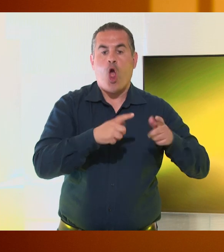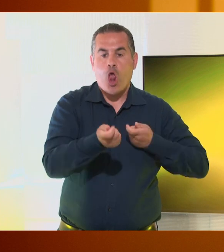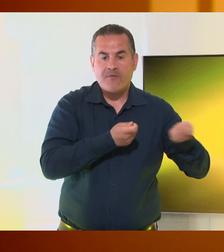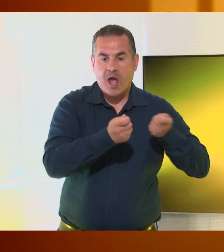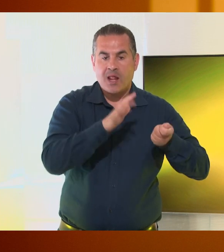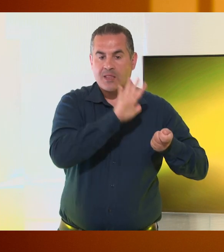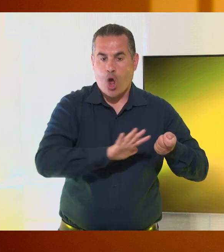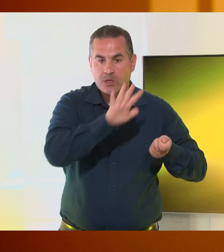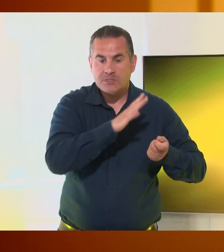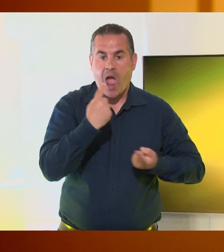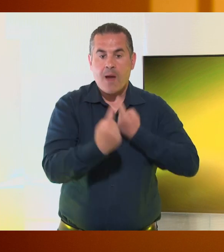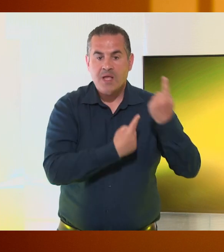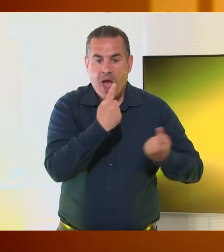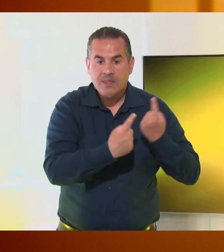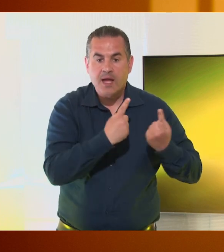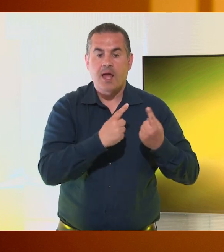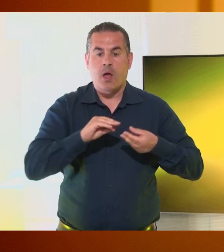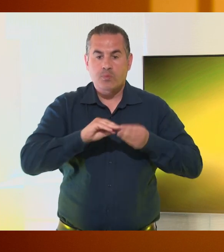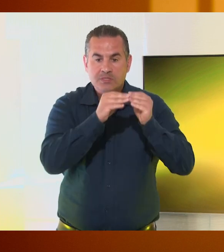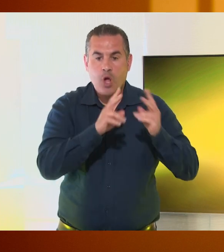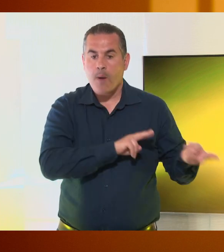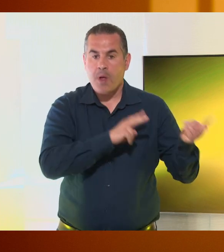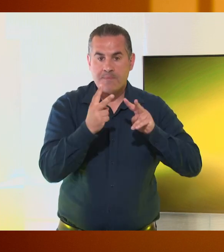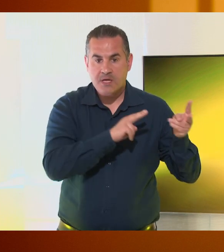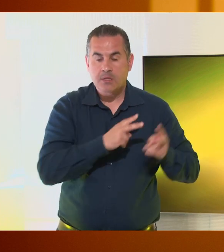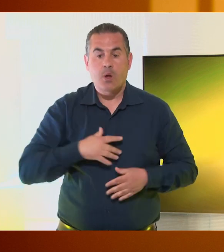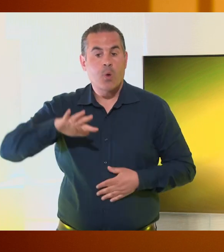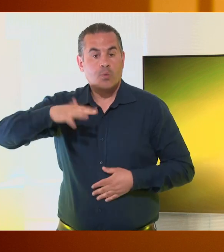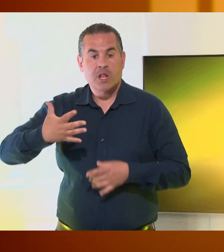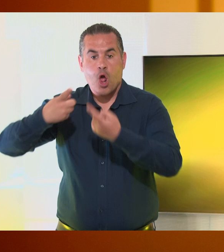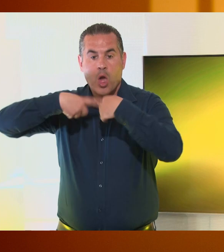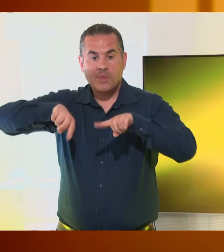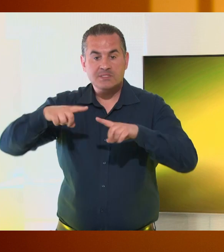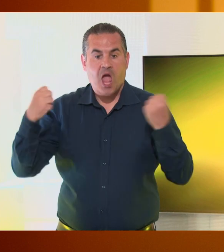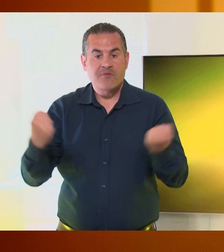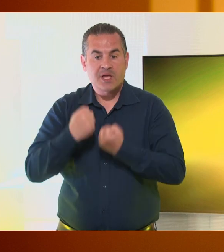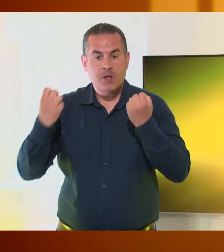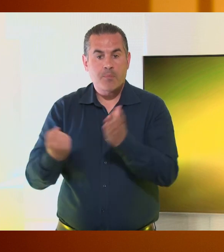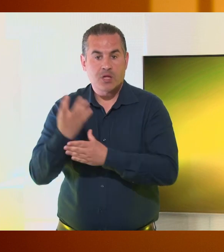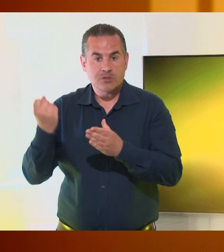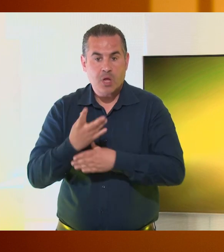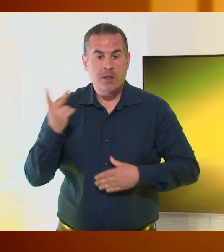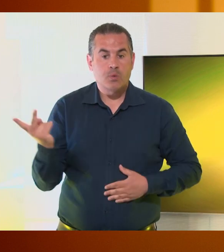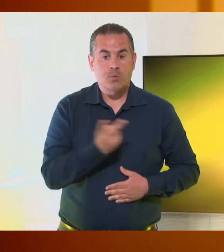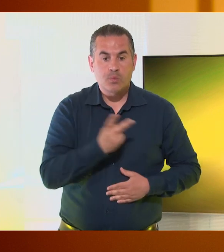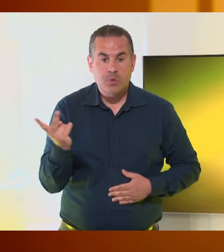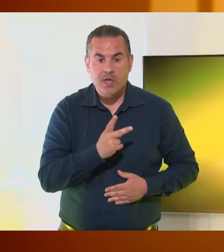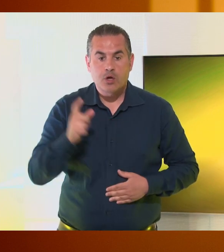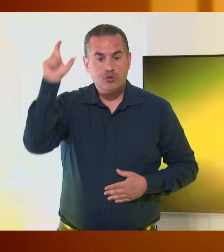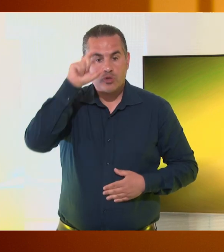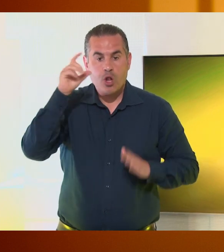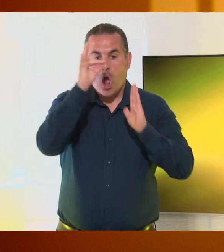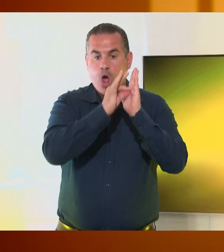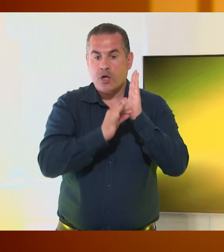congiunta stamattina. La maggioranza ha deciso però di prendere tempo in attesa di valutare a fondo sia il provvedimento sia le decisioni del Governo